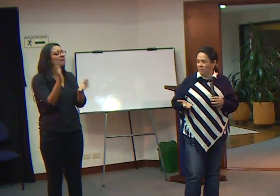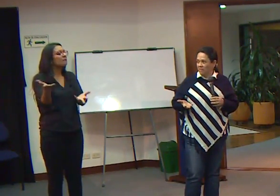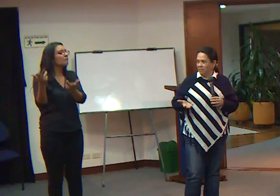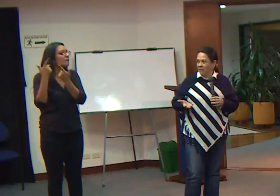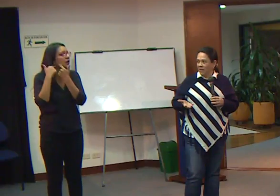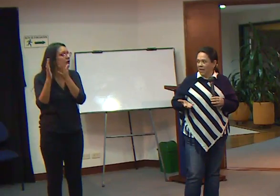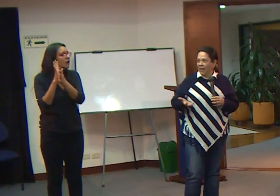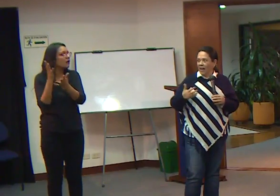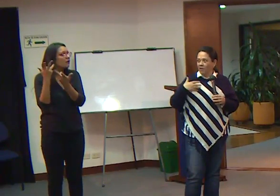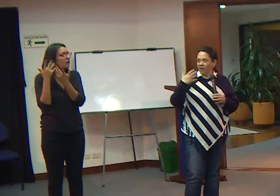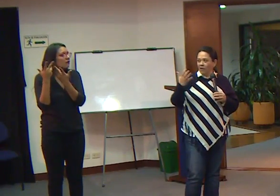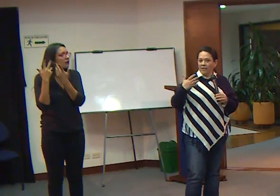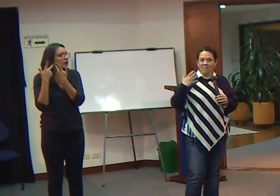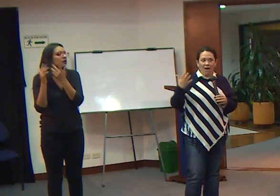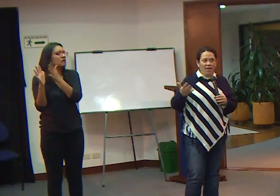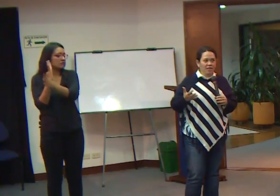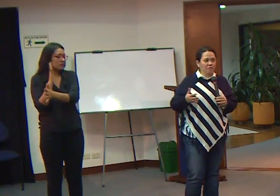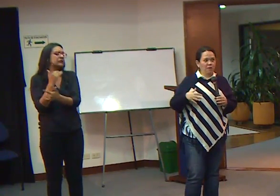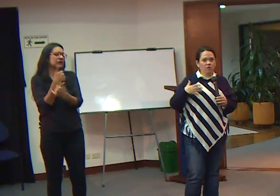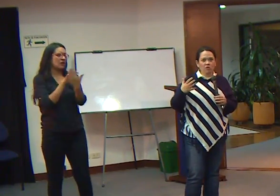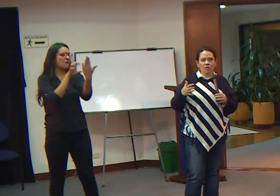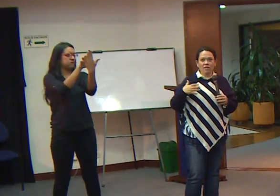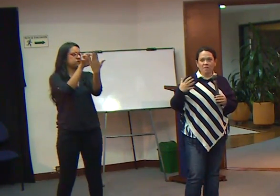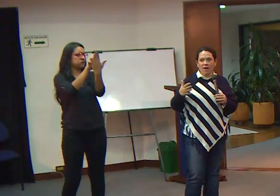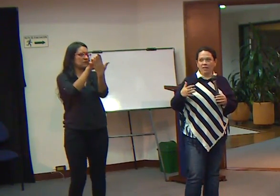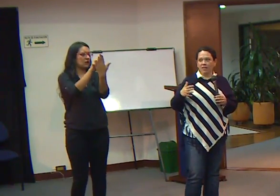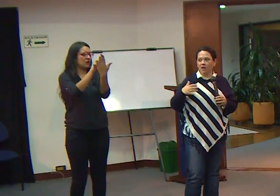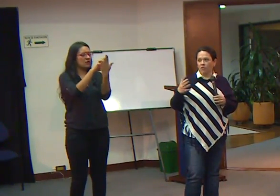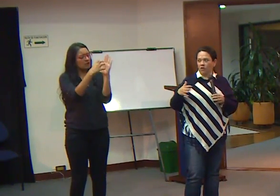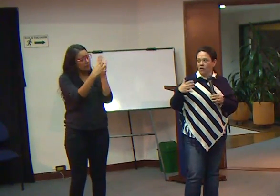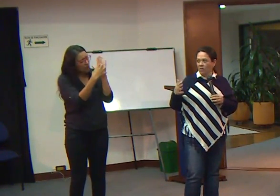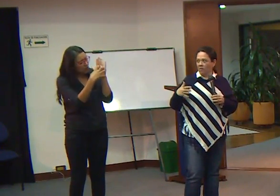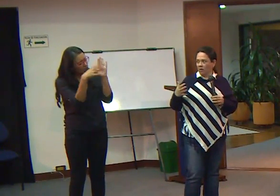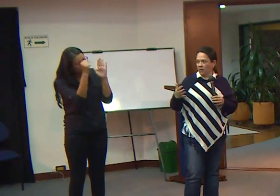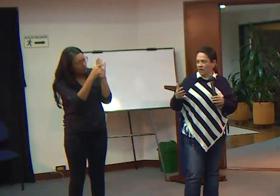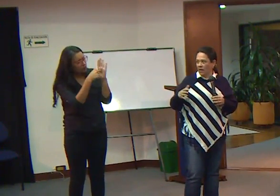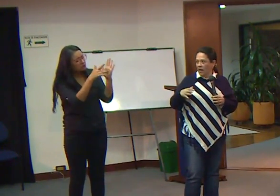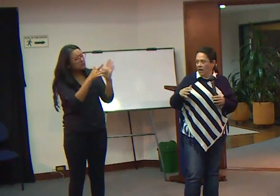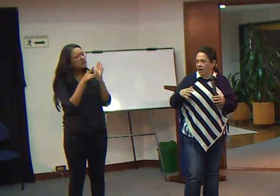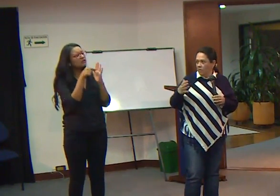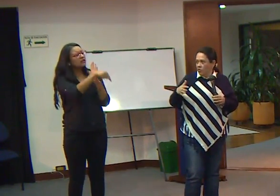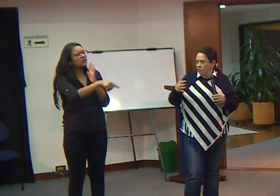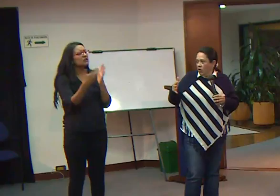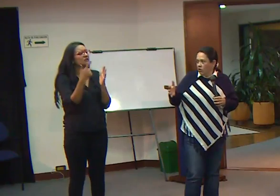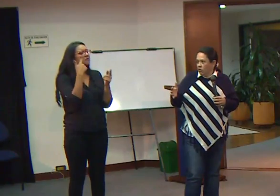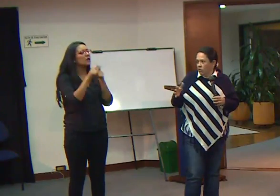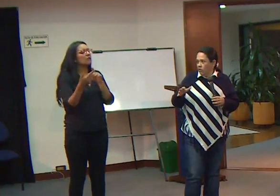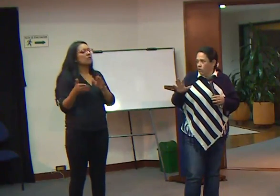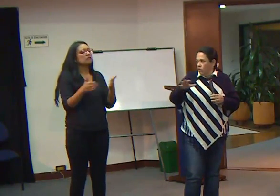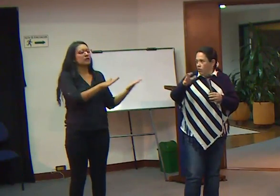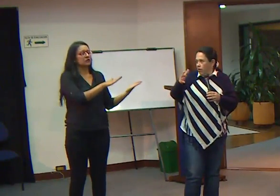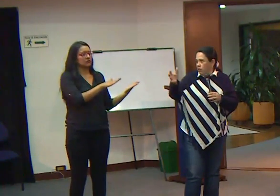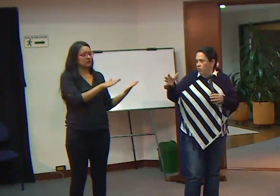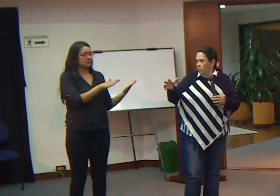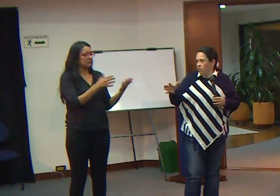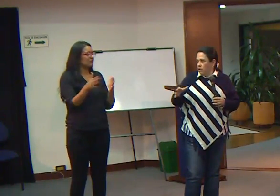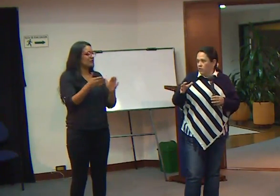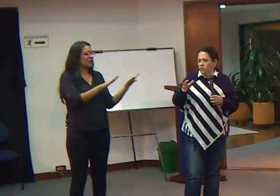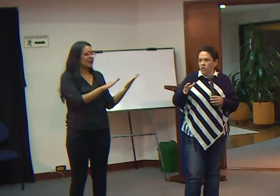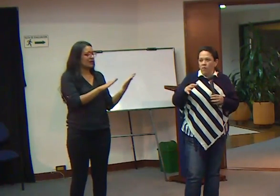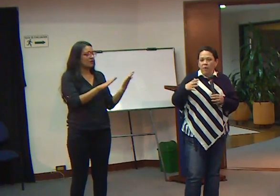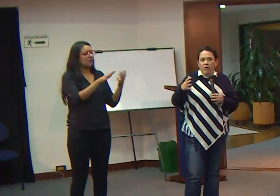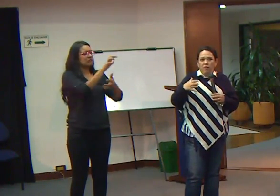auditivo. Claro, hay unas imágenes, pero son unas imágenes que lo único que me muestran pues son muertos o bueno,